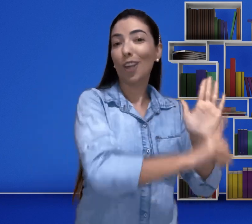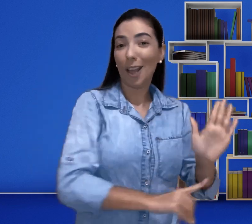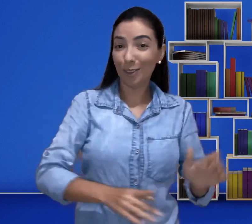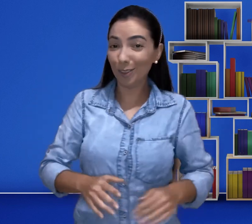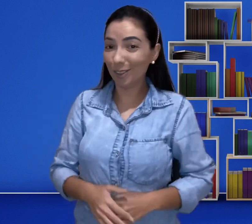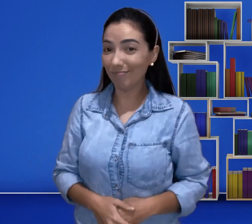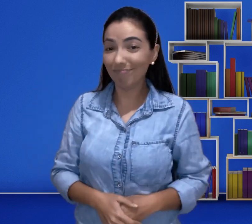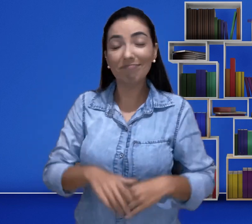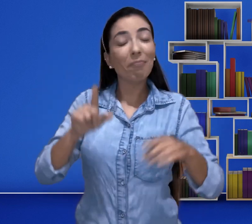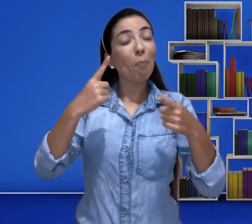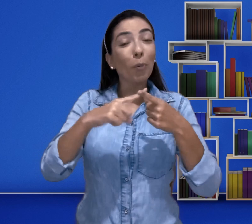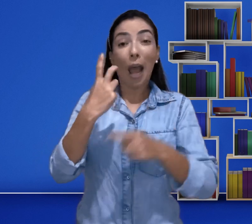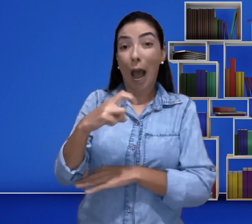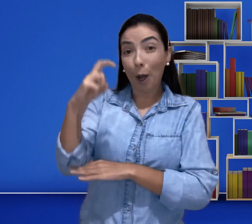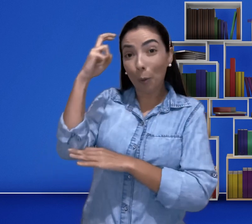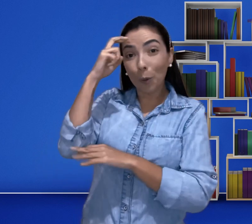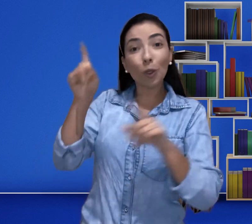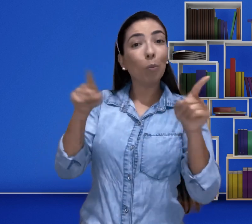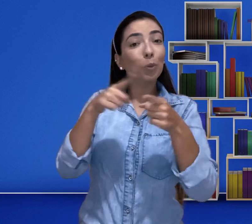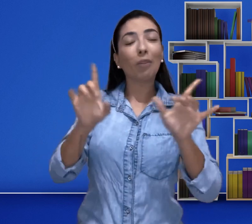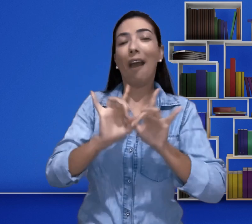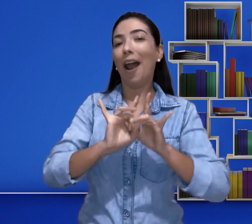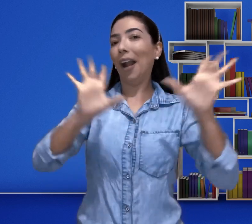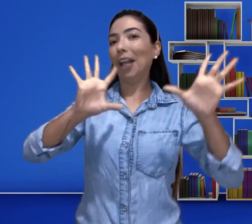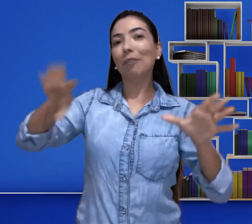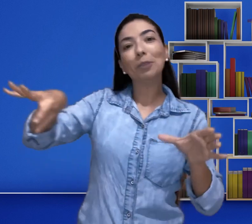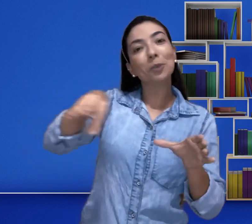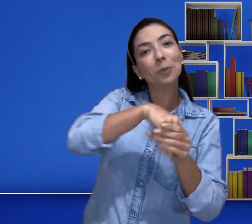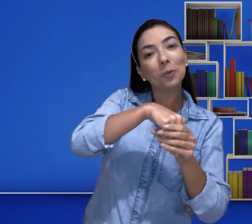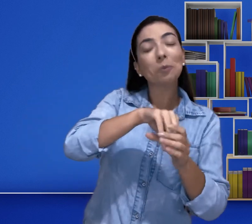de cada um, porque a cultura é livre.